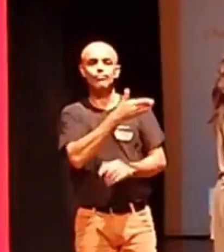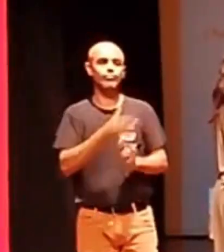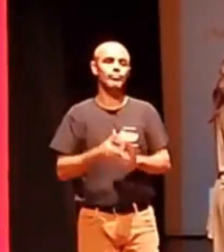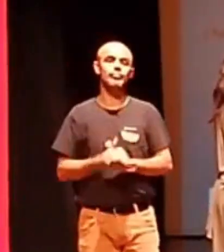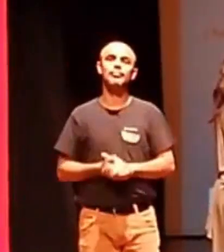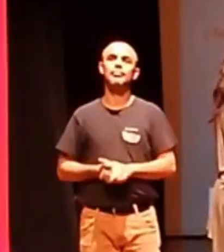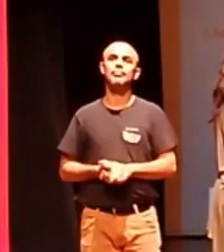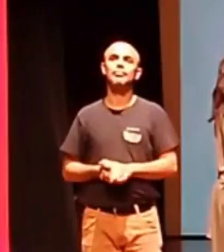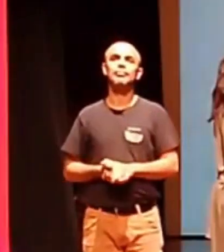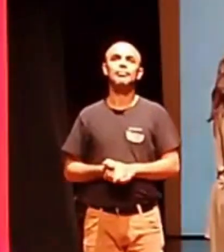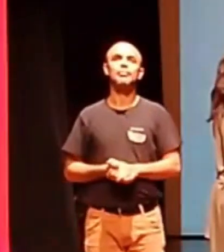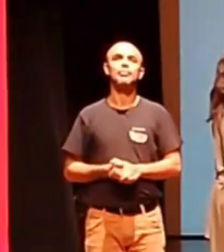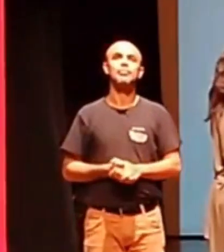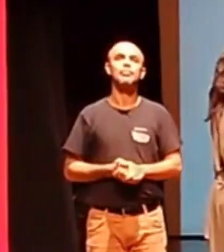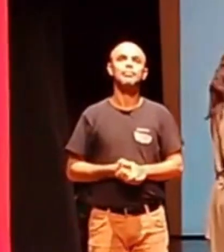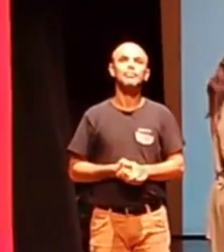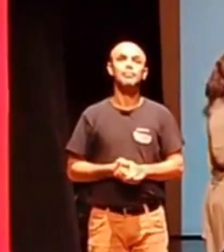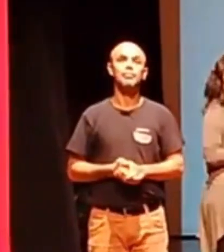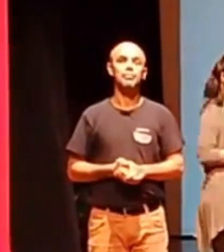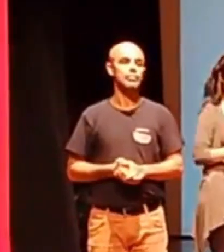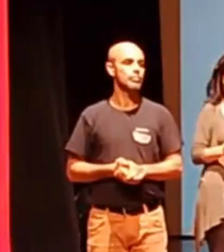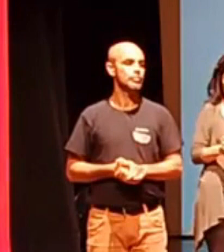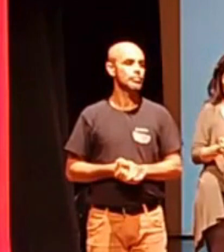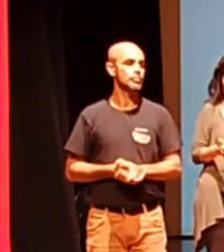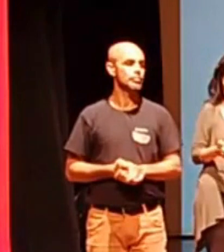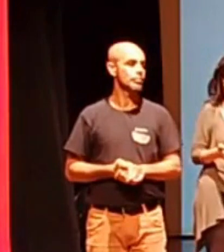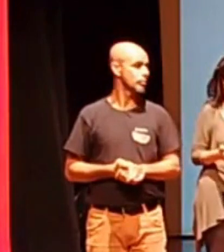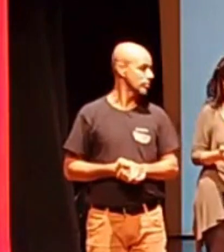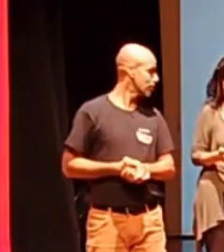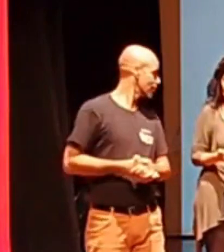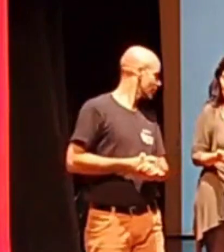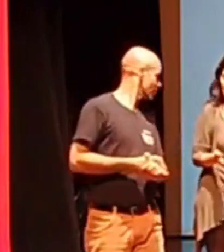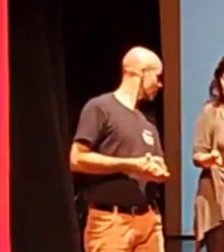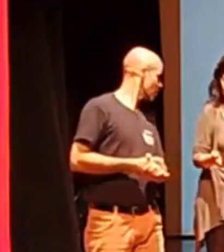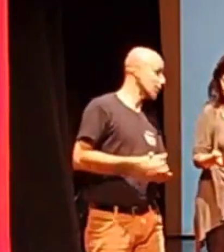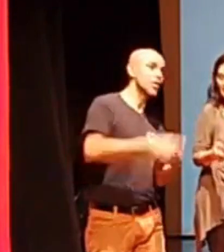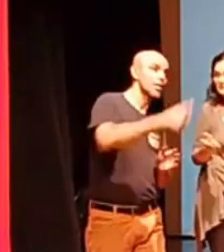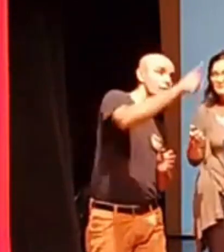Opa, vamos voltar aqui. Não tem um exemplo aqui?